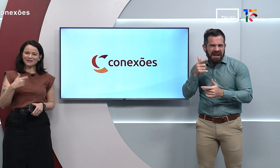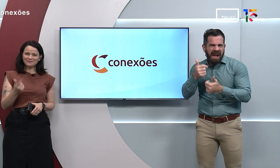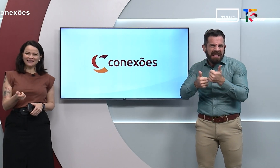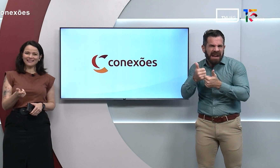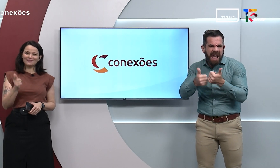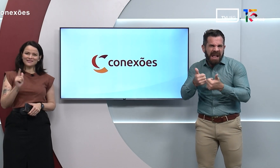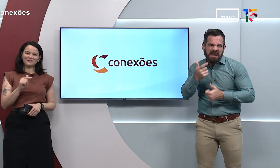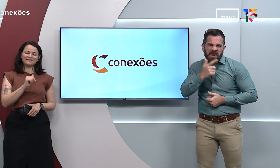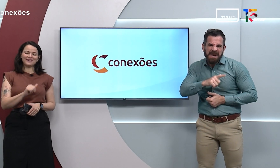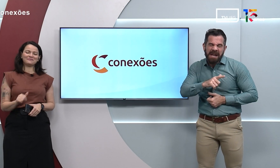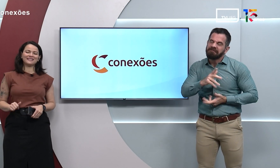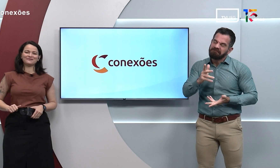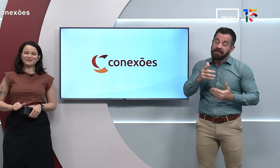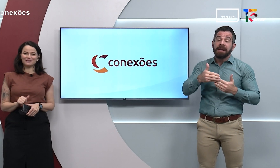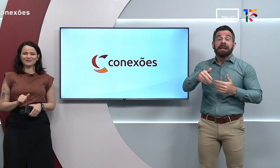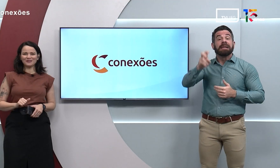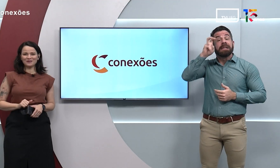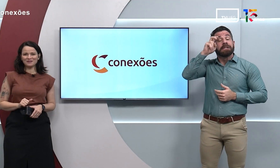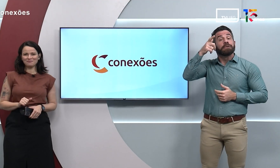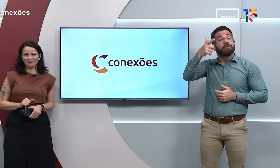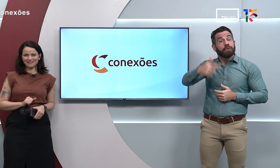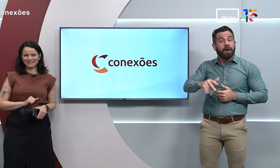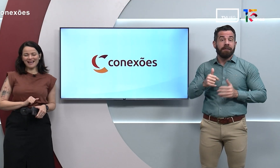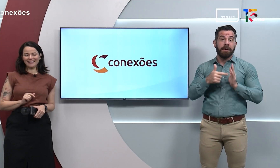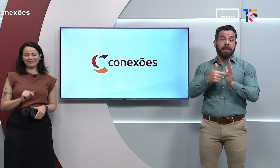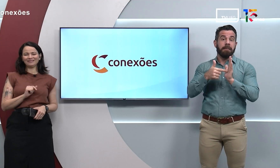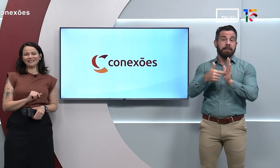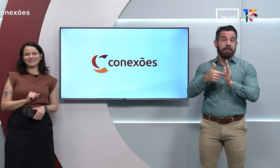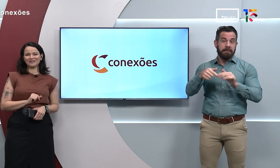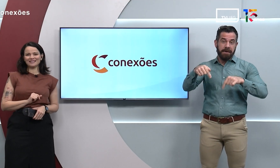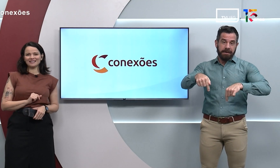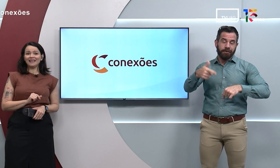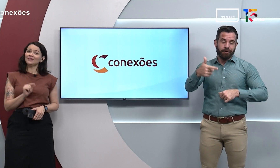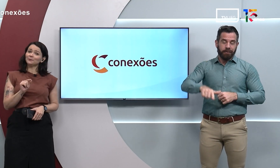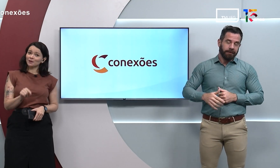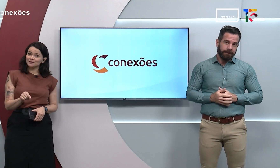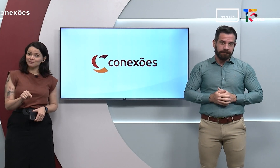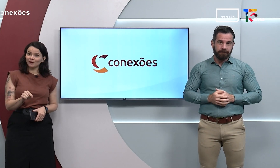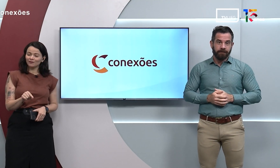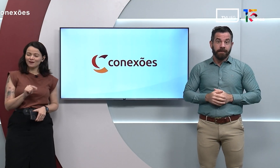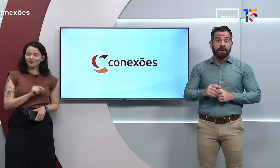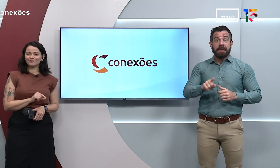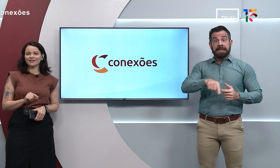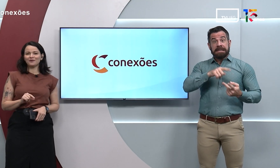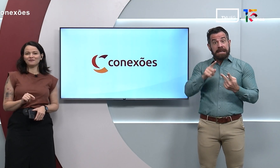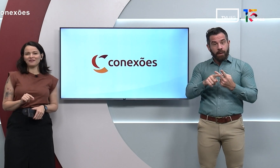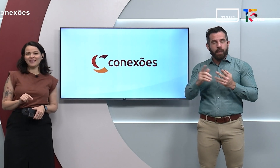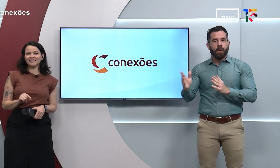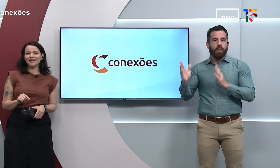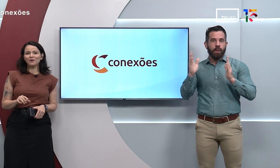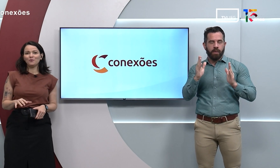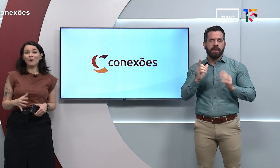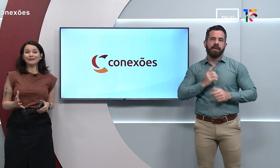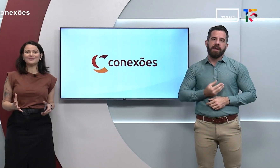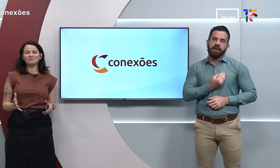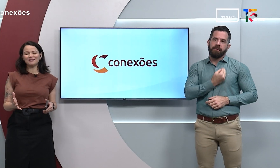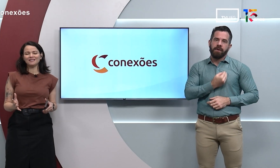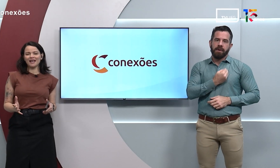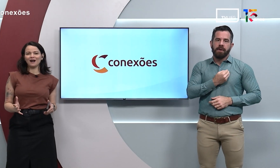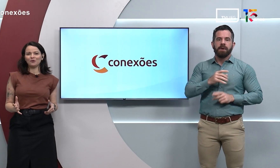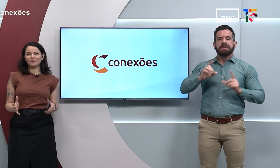na próxima quinta você confere mais informações sobre esporte aqui no Conexões. E no próximo bloco você confere um